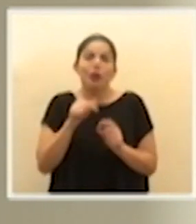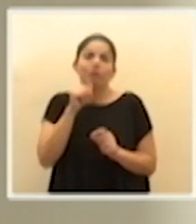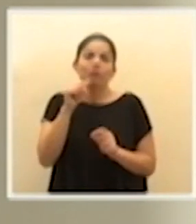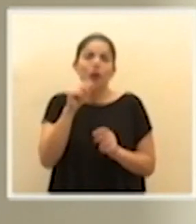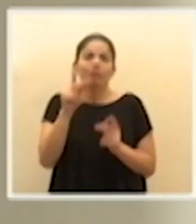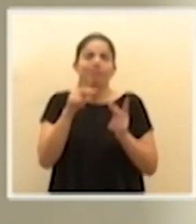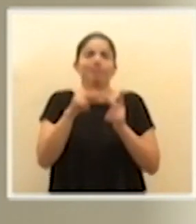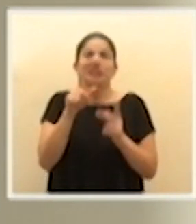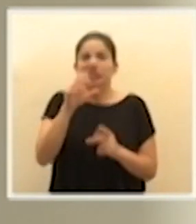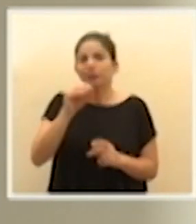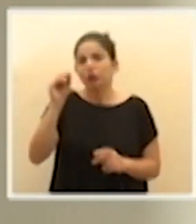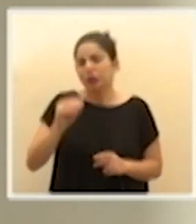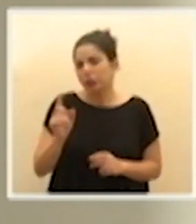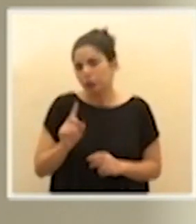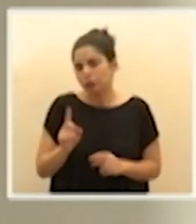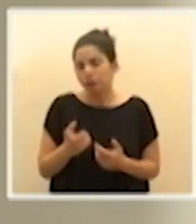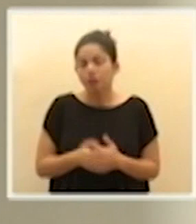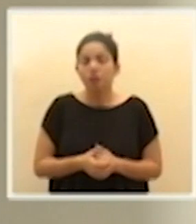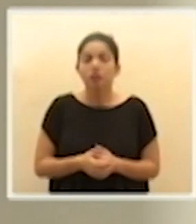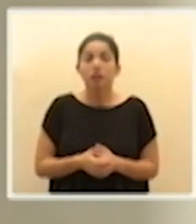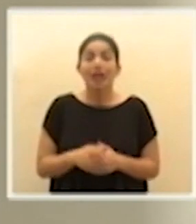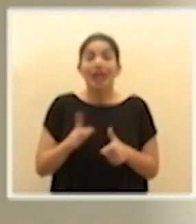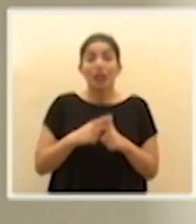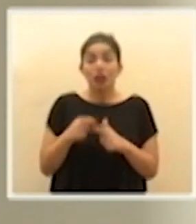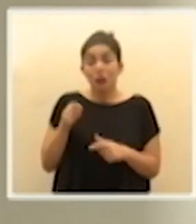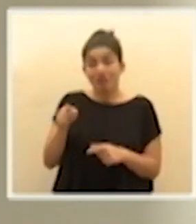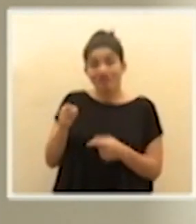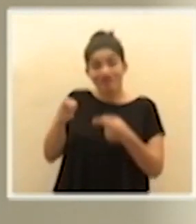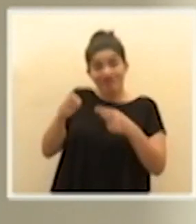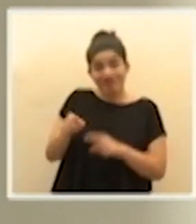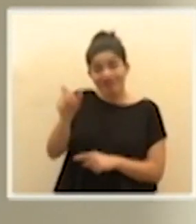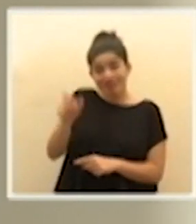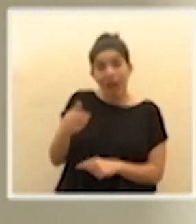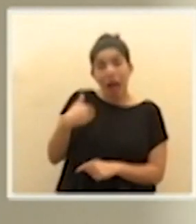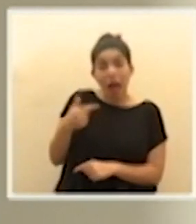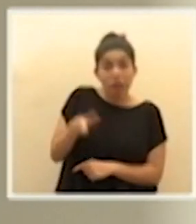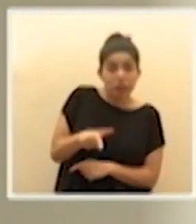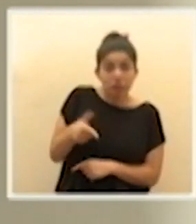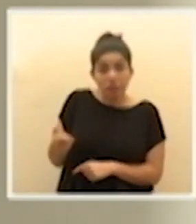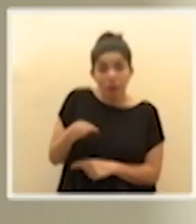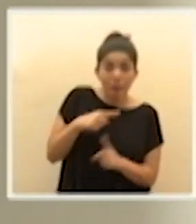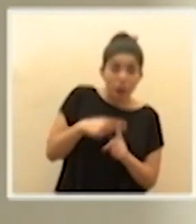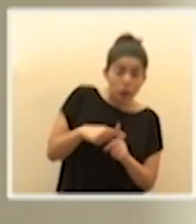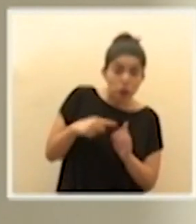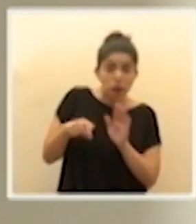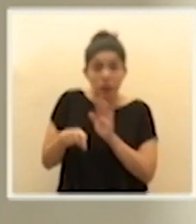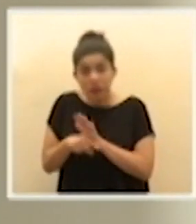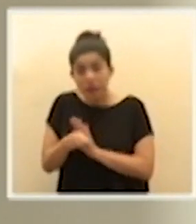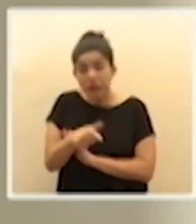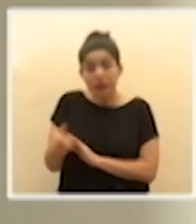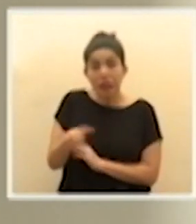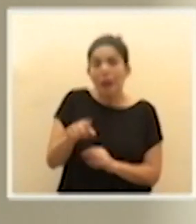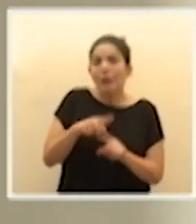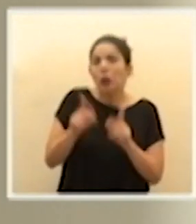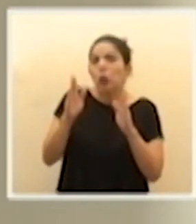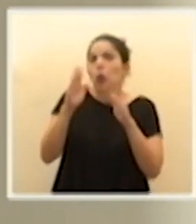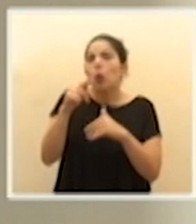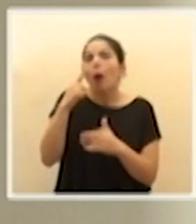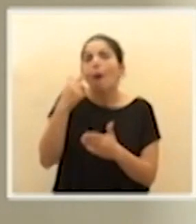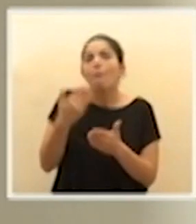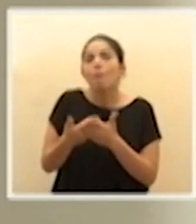bueno, en estos casos donde hay una alternancia, no hay evidencia de que